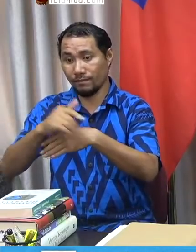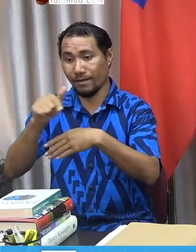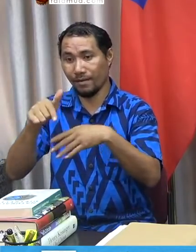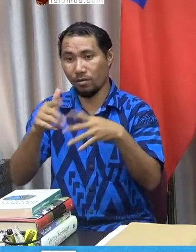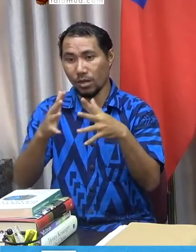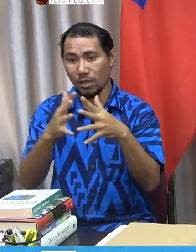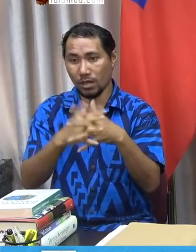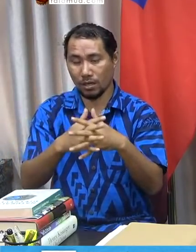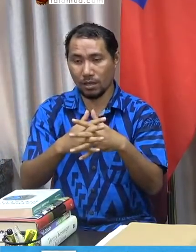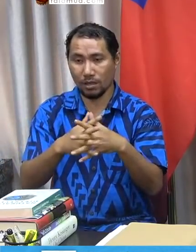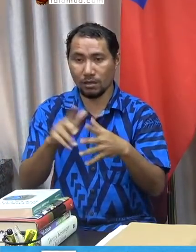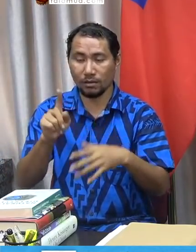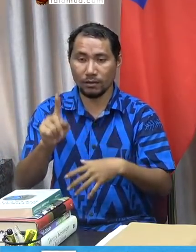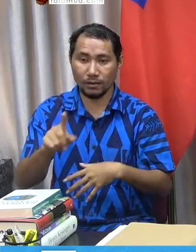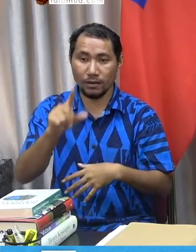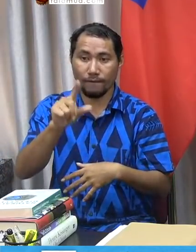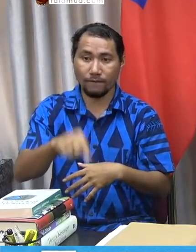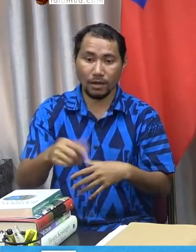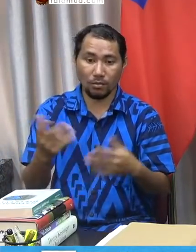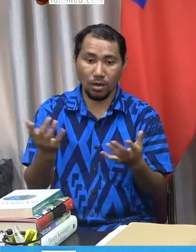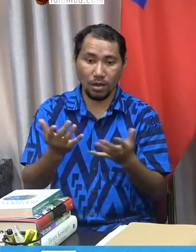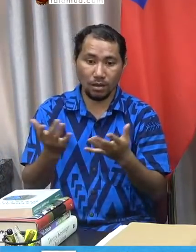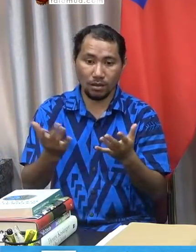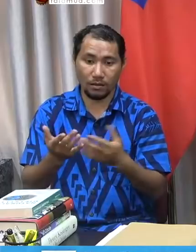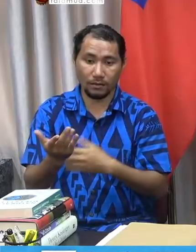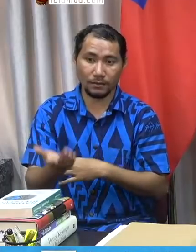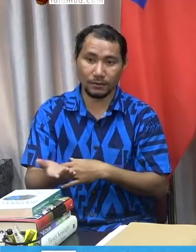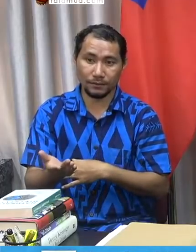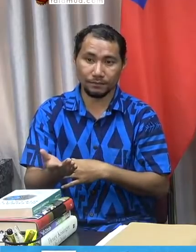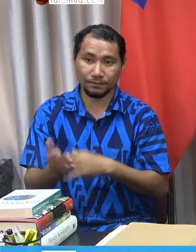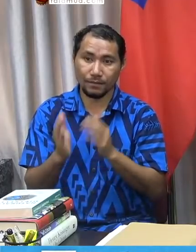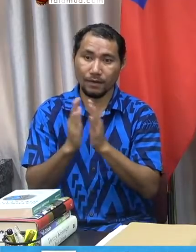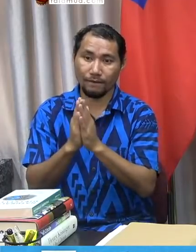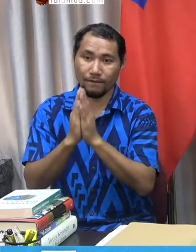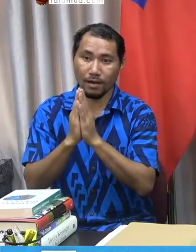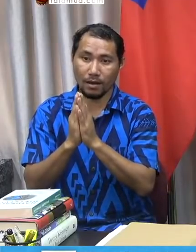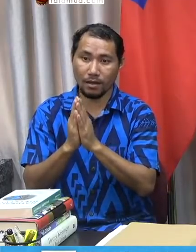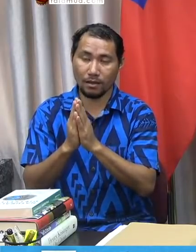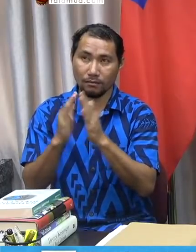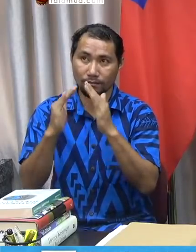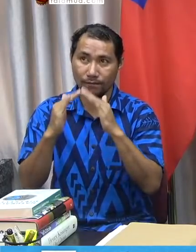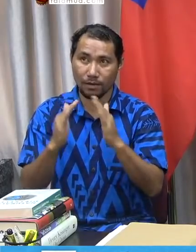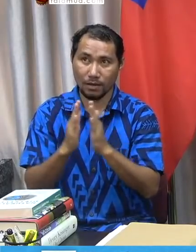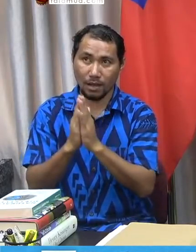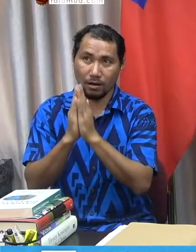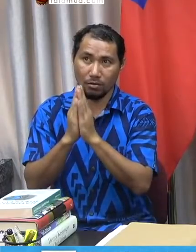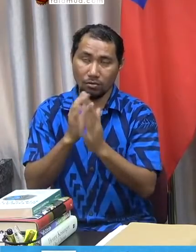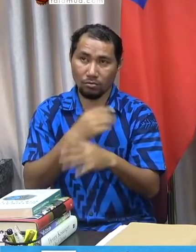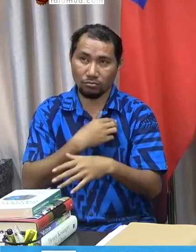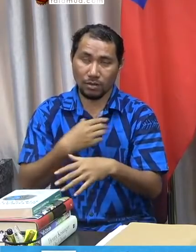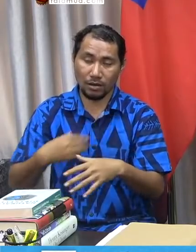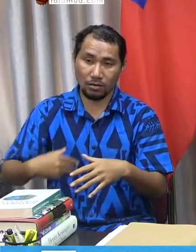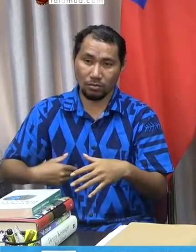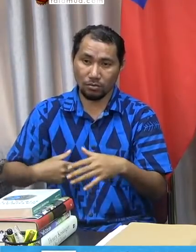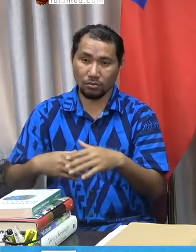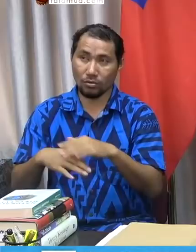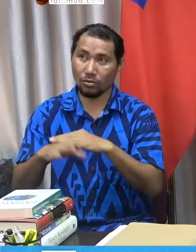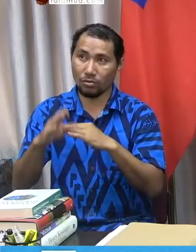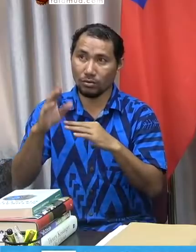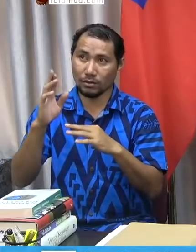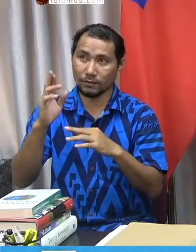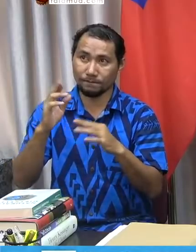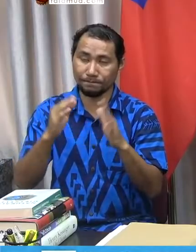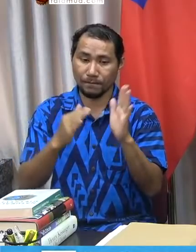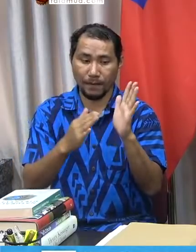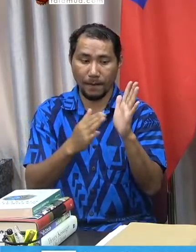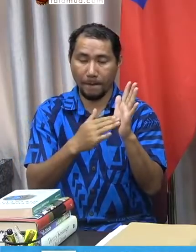i le maota tatalo o le malo i le maunga vaia i lalo le taitainga a le